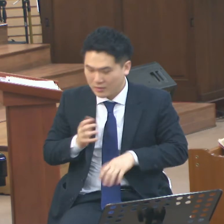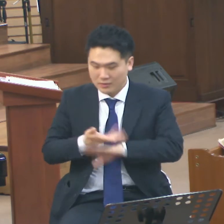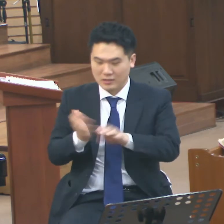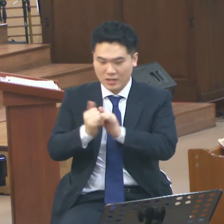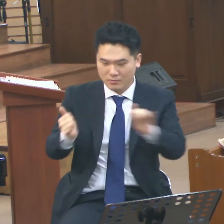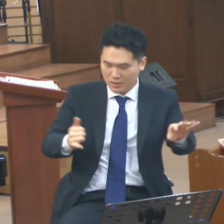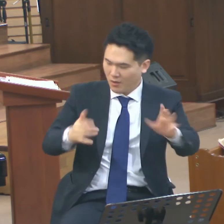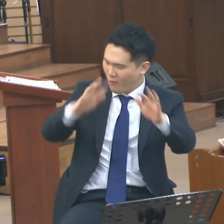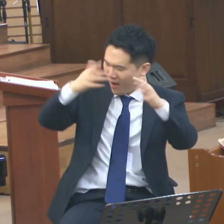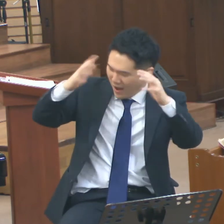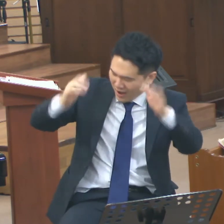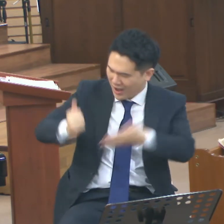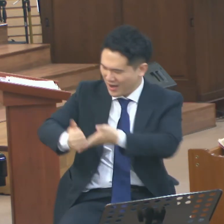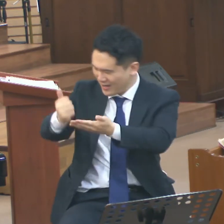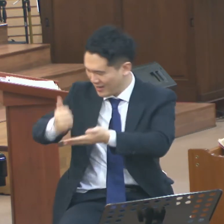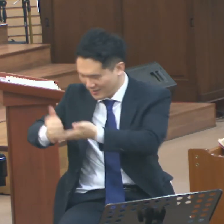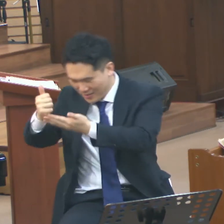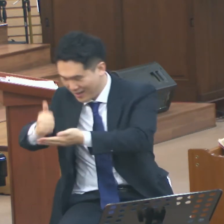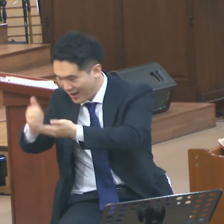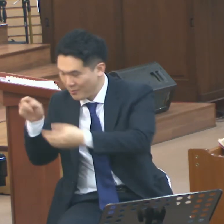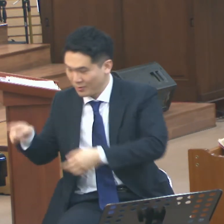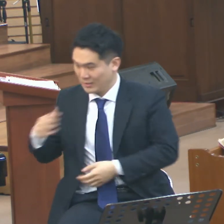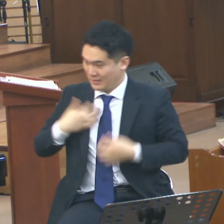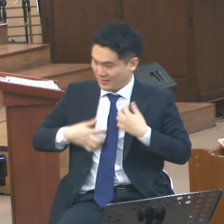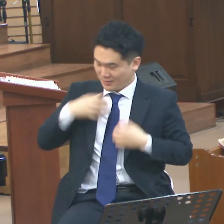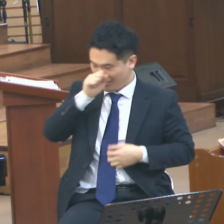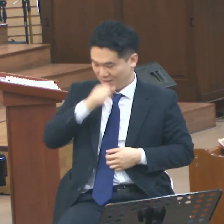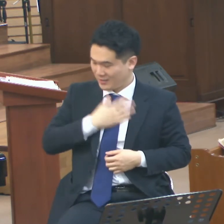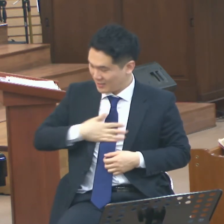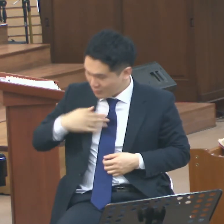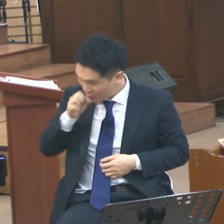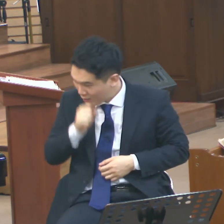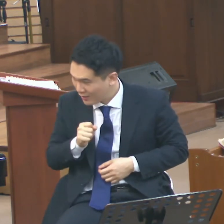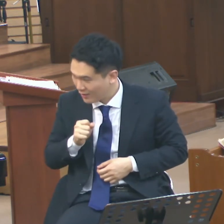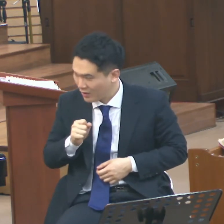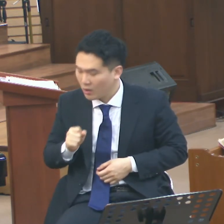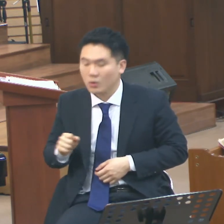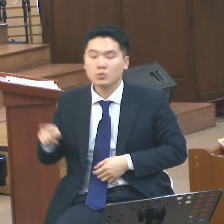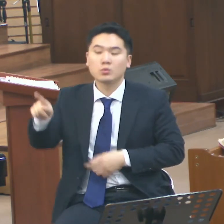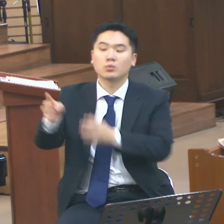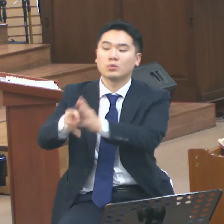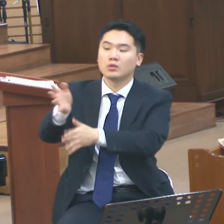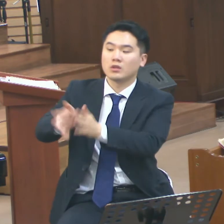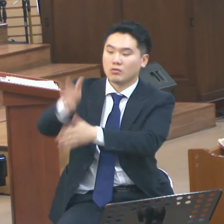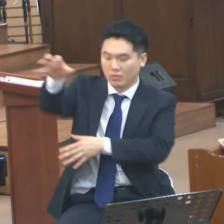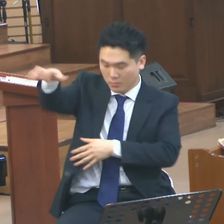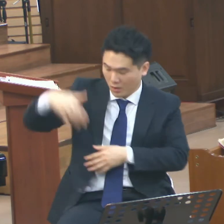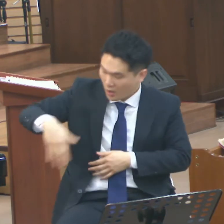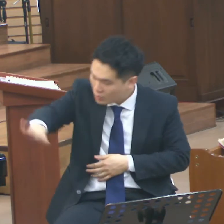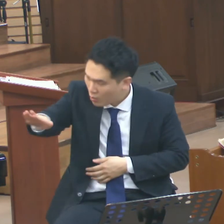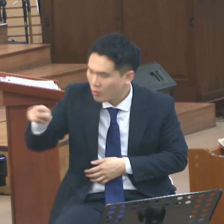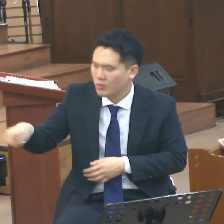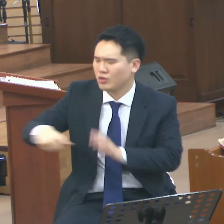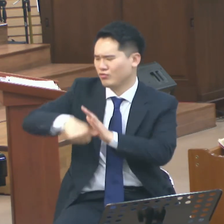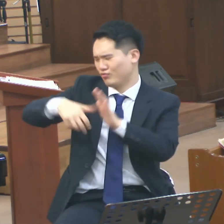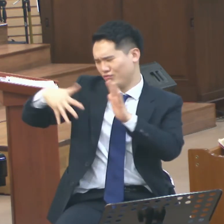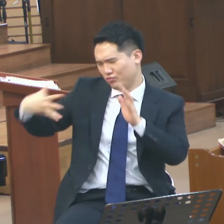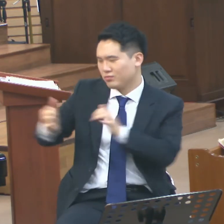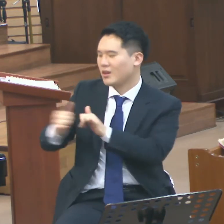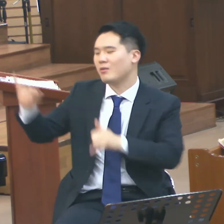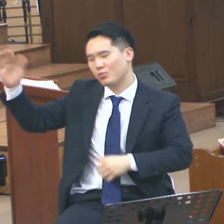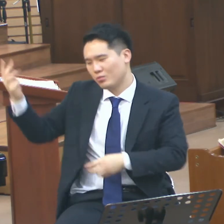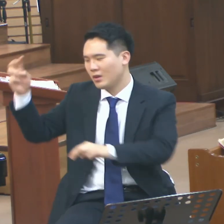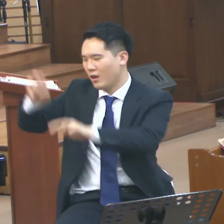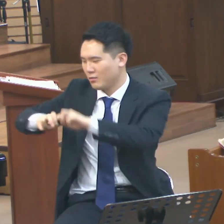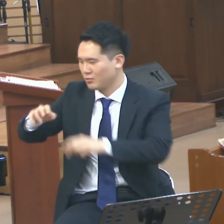그런 거 즐기잖아요. 올라가가지고 유명하게 해보세요. 이렇게 축복하는 말이 아니라, 마음이 아니라